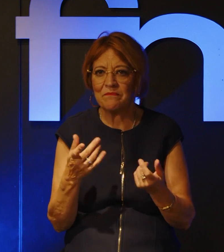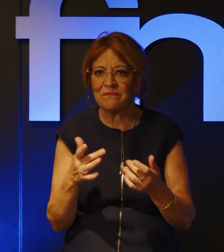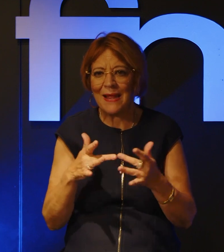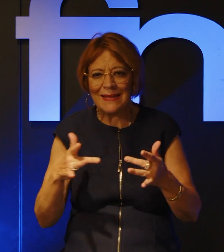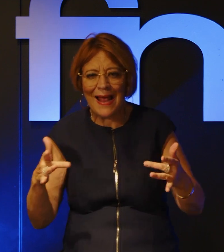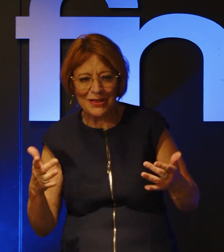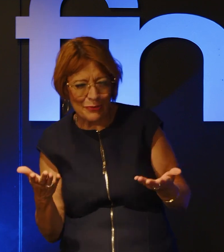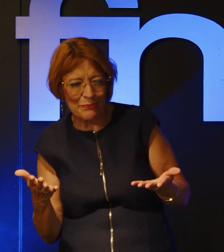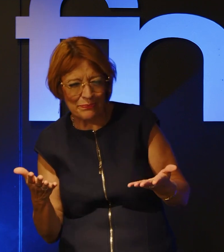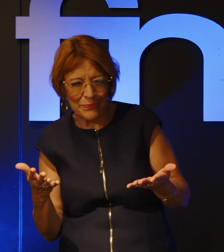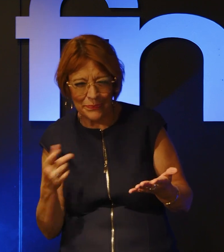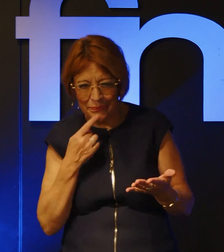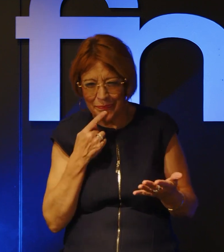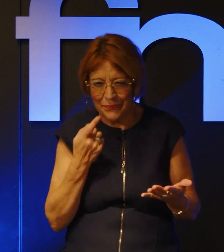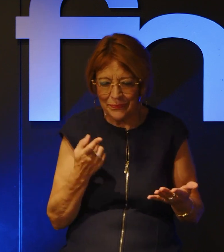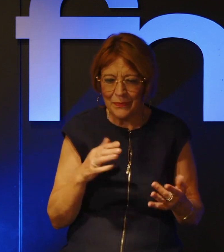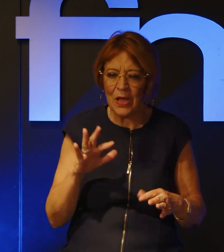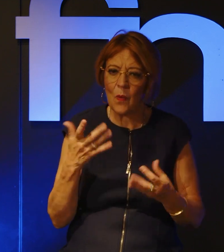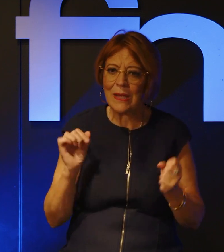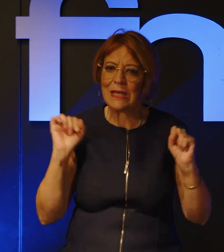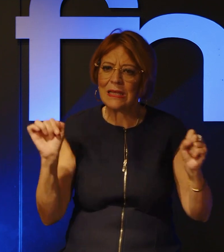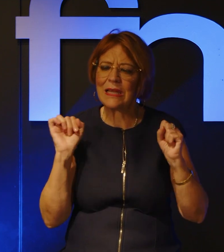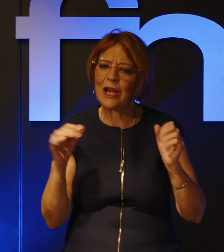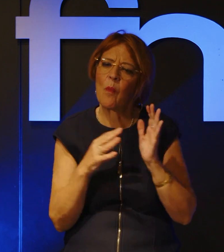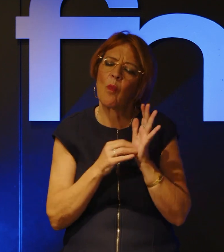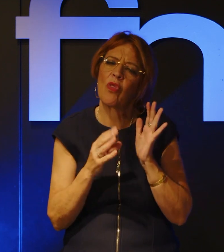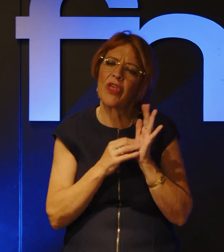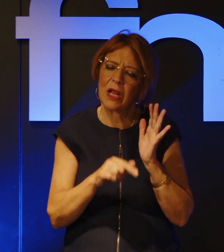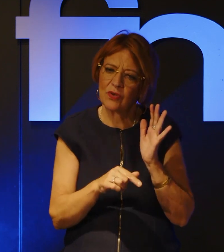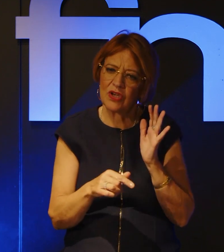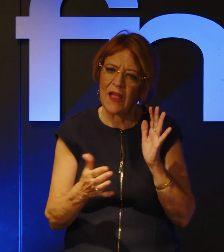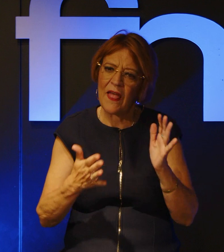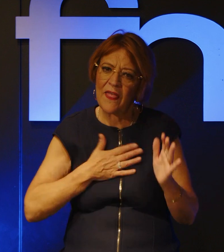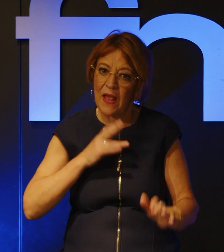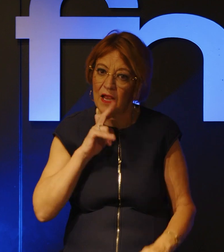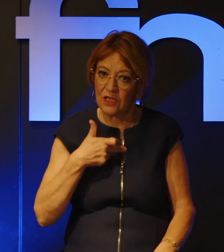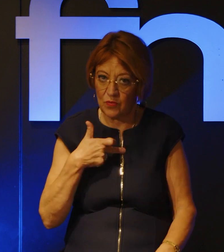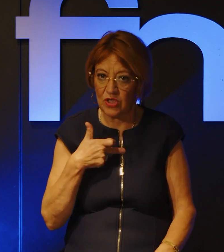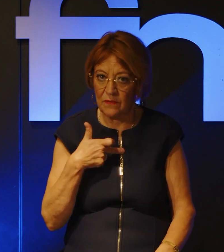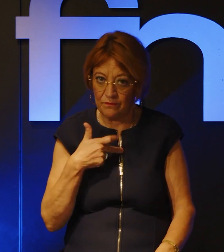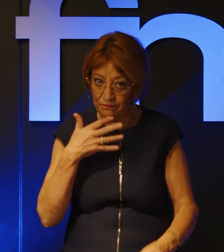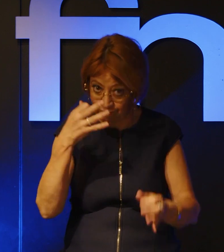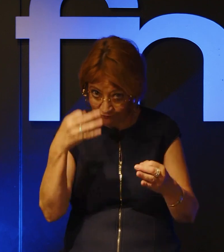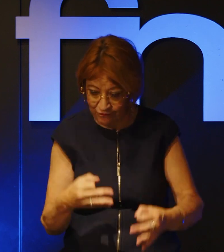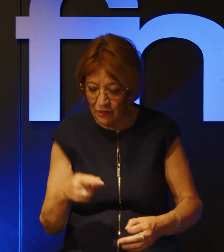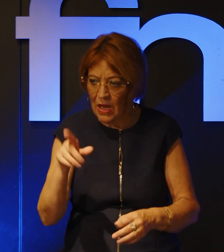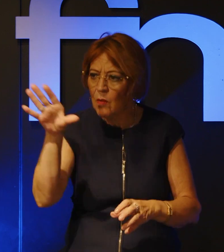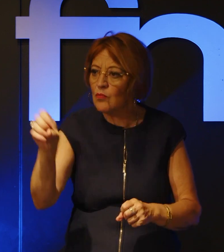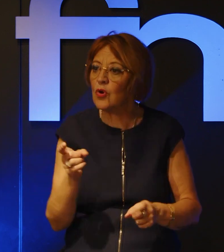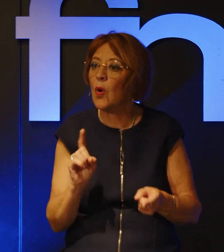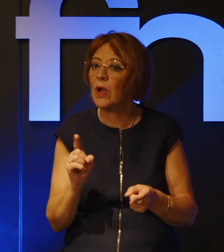e o que acontece é que quando estamos a treinar estes modelos para nos darem uma resposta ok Eles vão